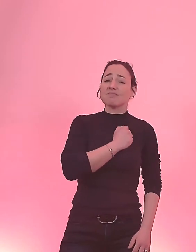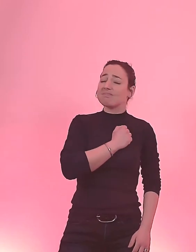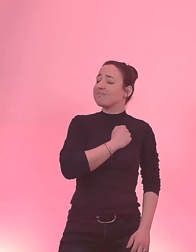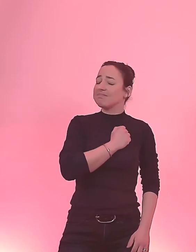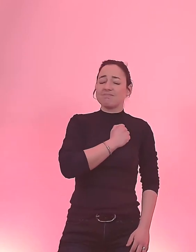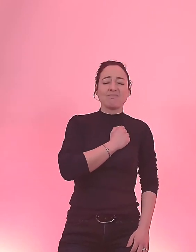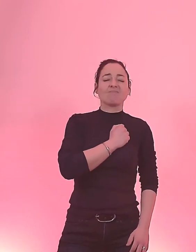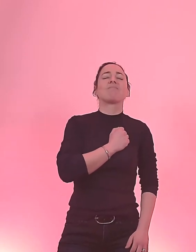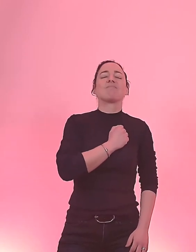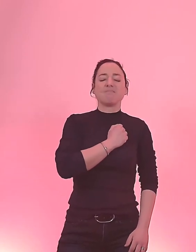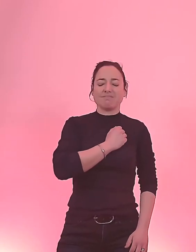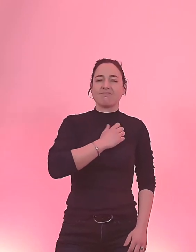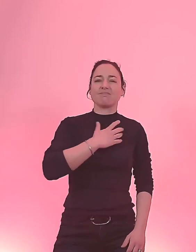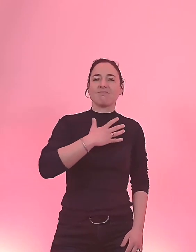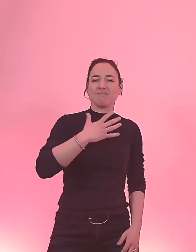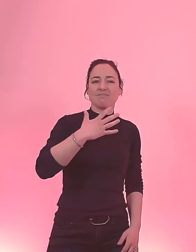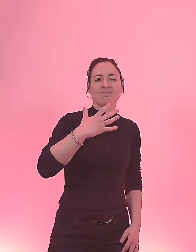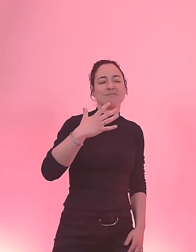ze vandaan